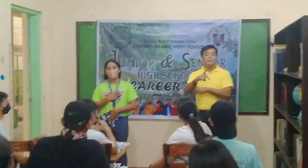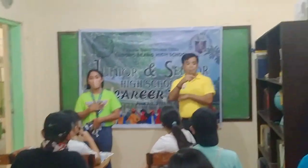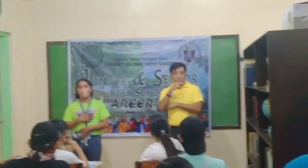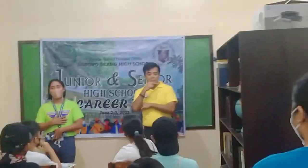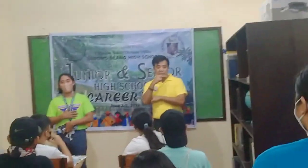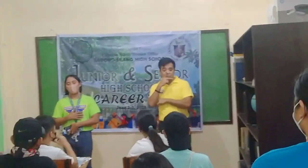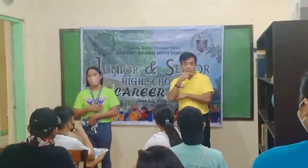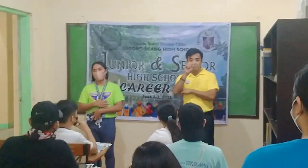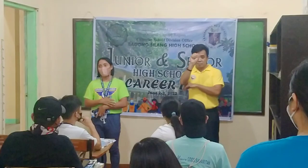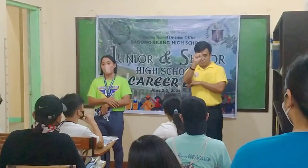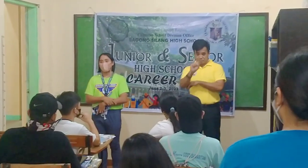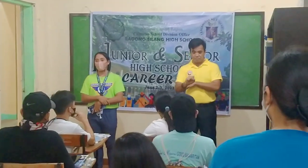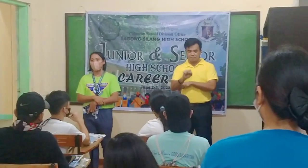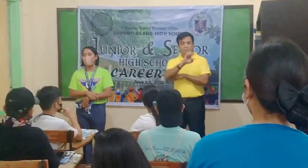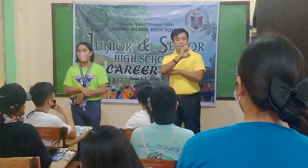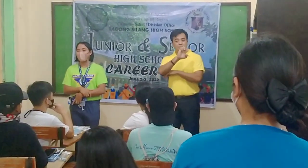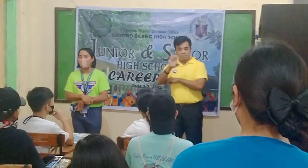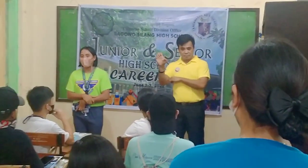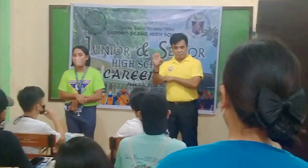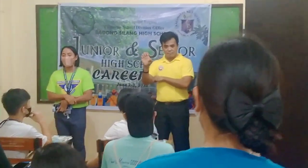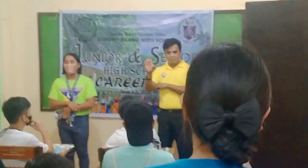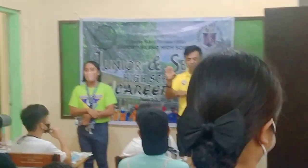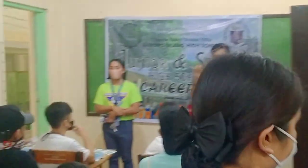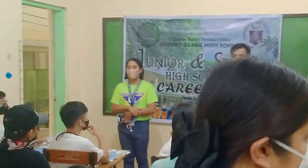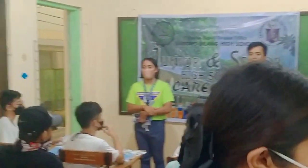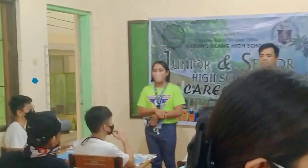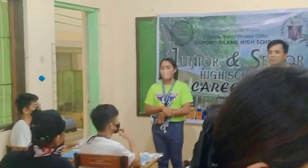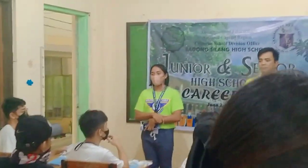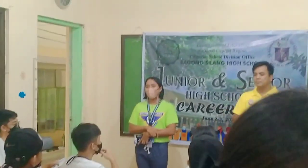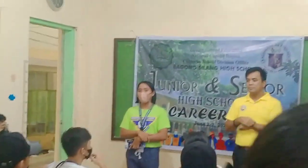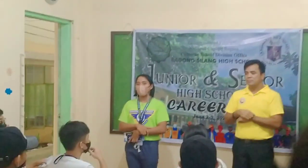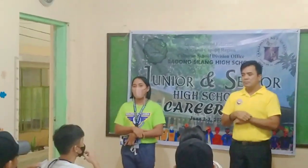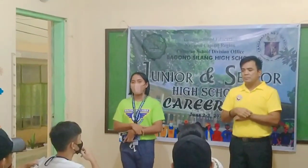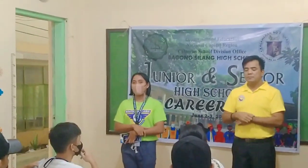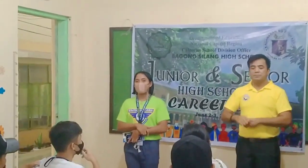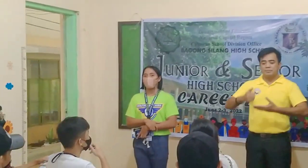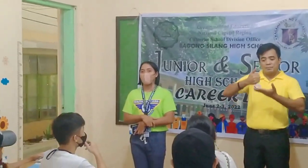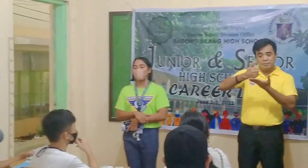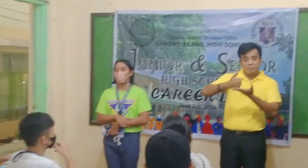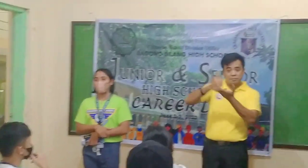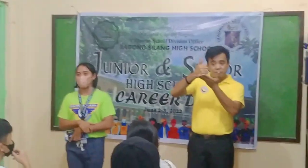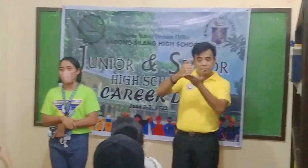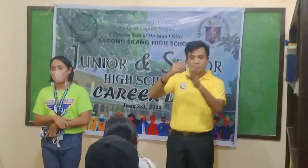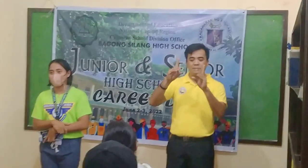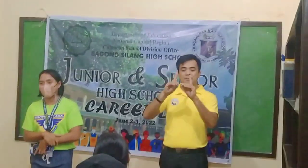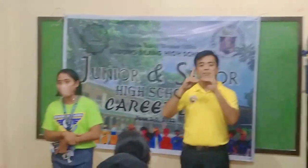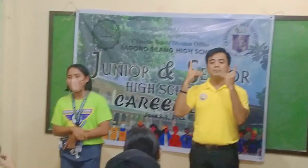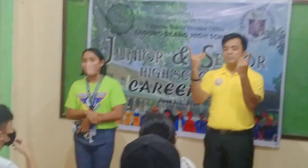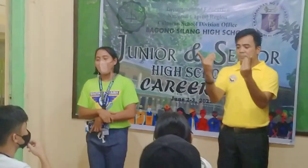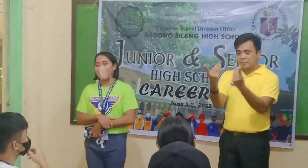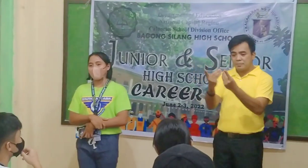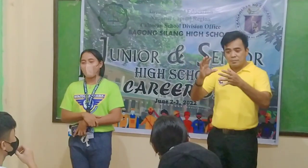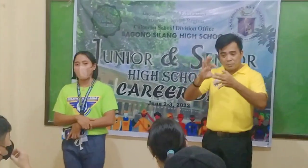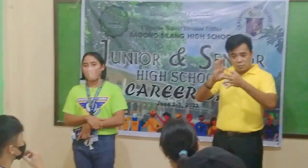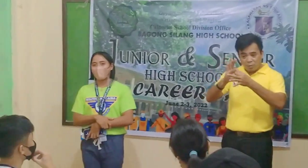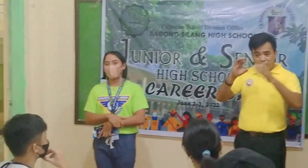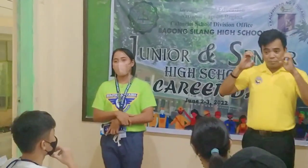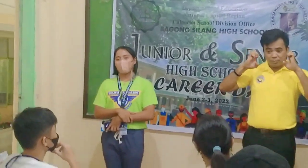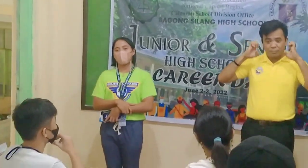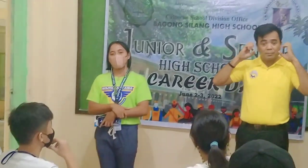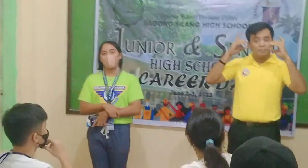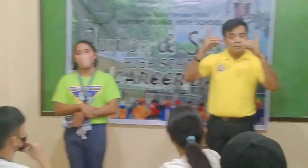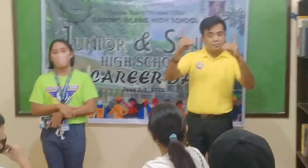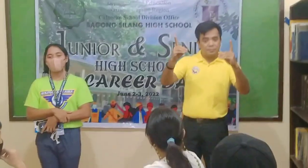po ay nasa pagsabaran sa aralan at katuwang po namin ng Department of Education. Ang